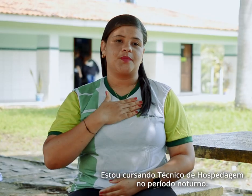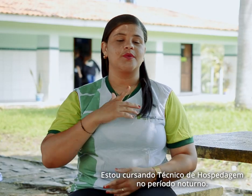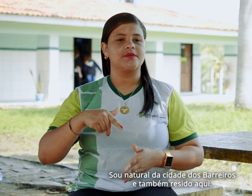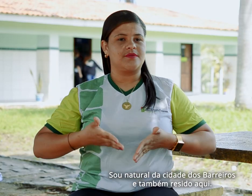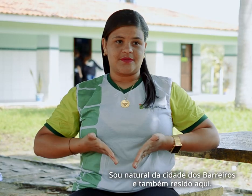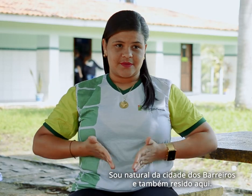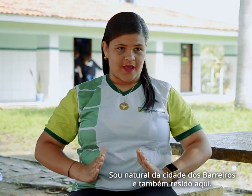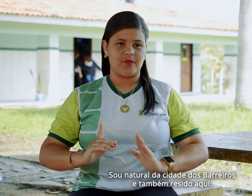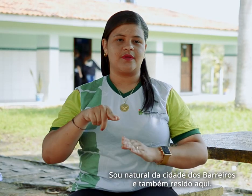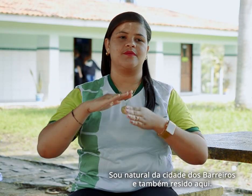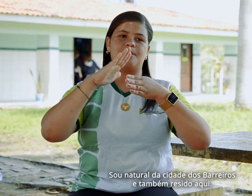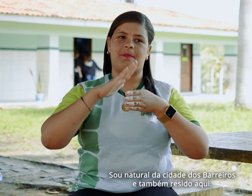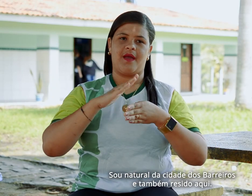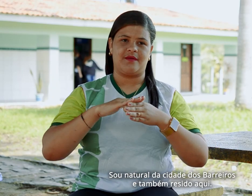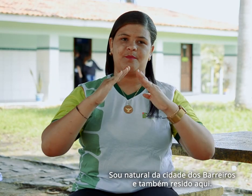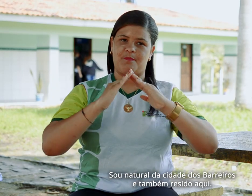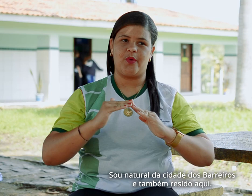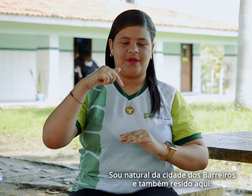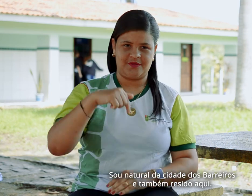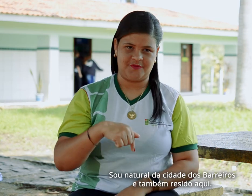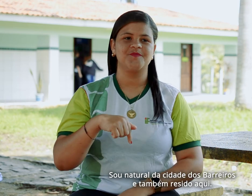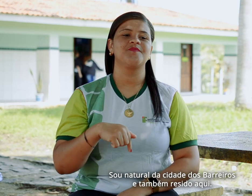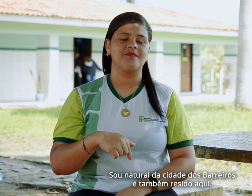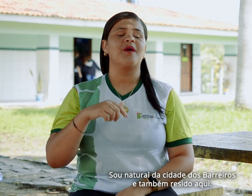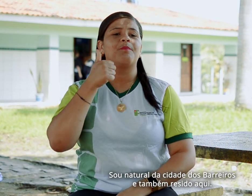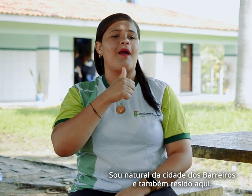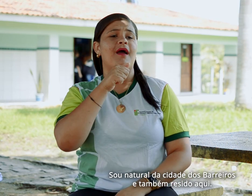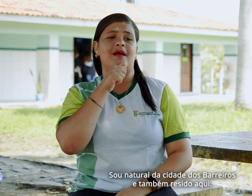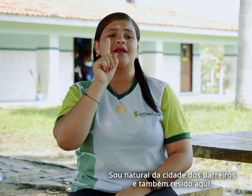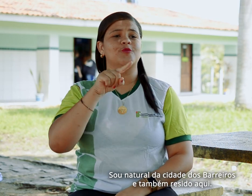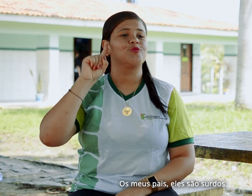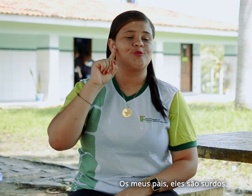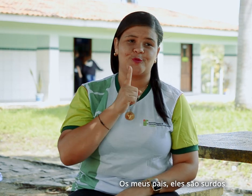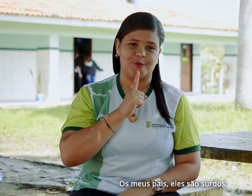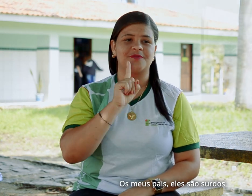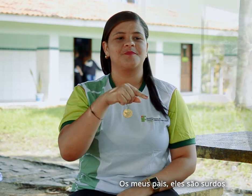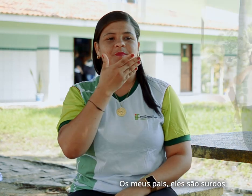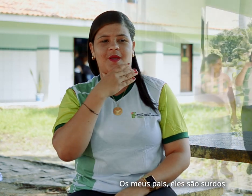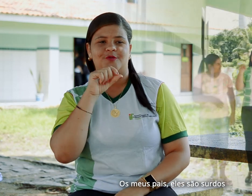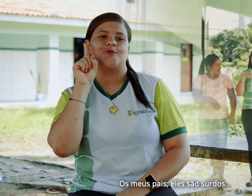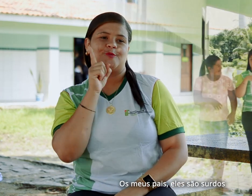Sou natural da cidade dos Barreiros e também resido aqui. Os meus pais, eles são surdos.